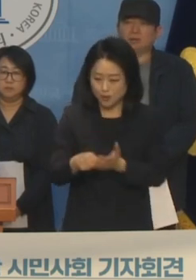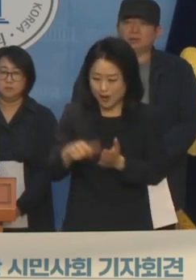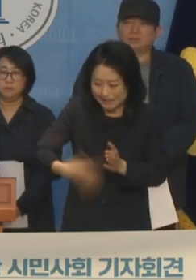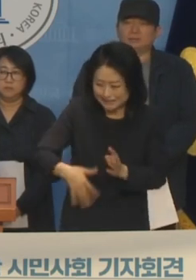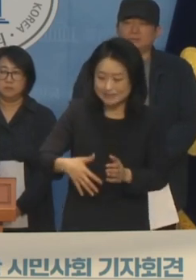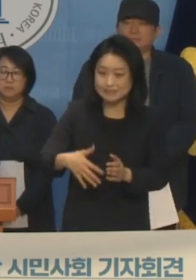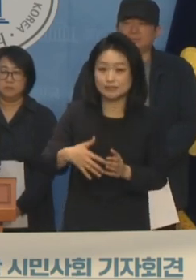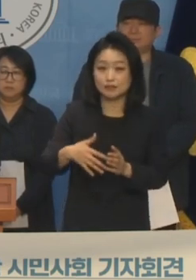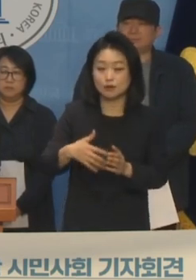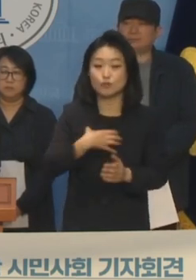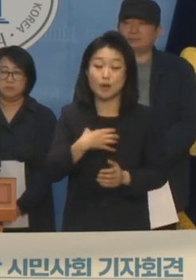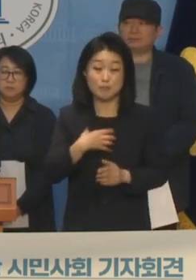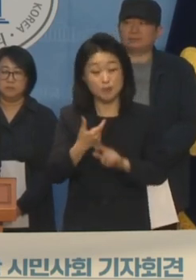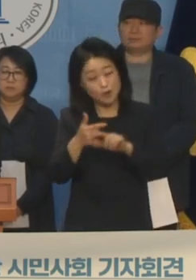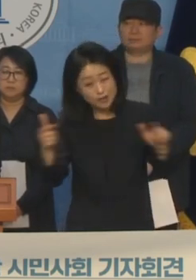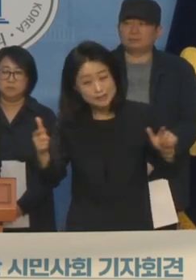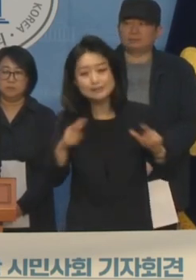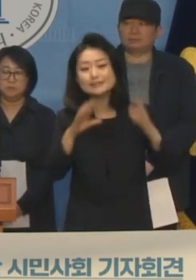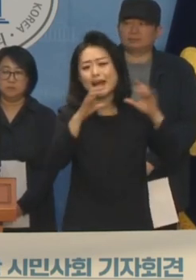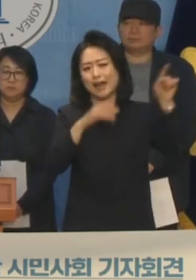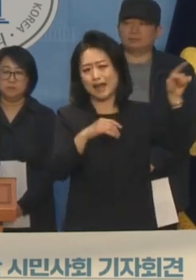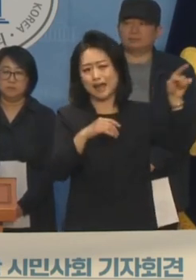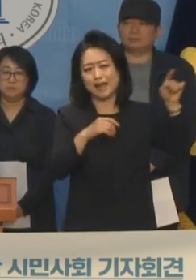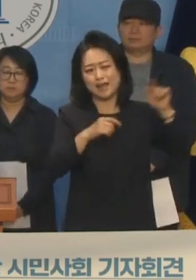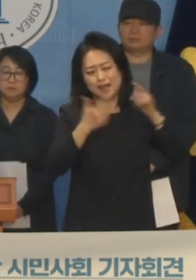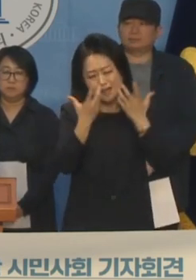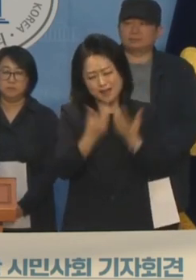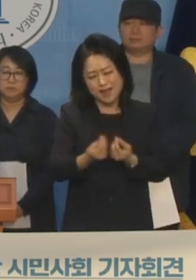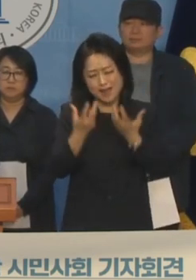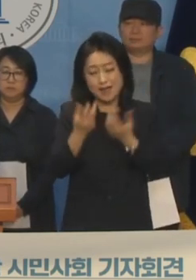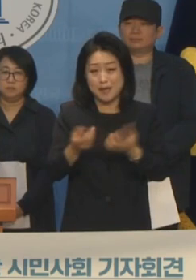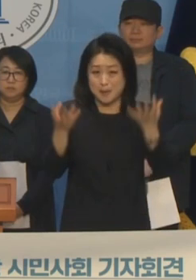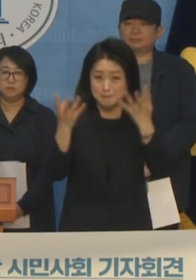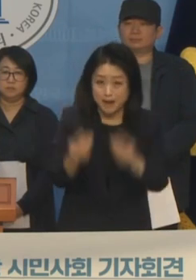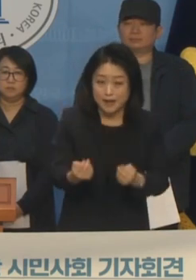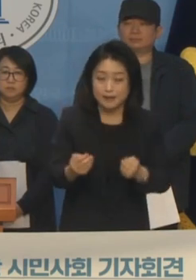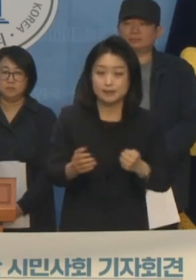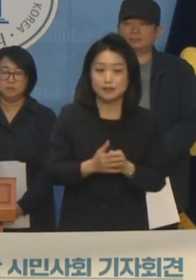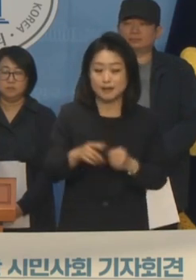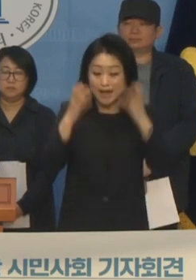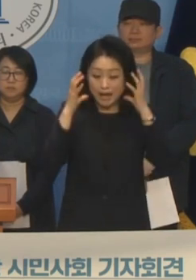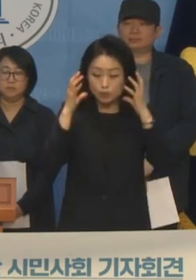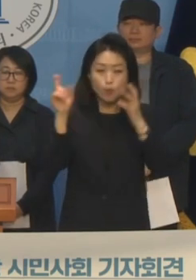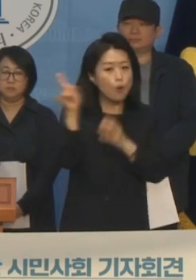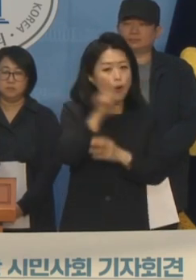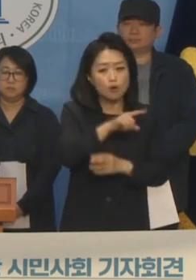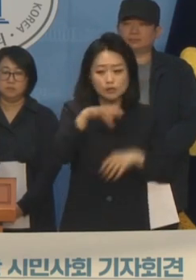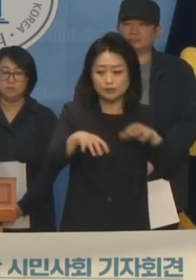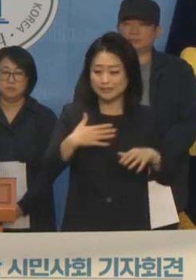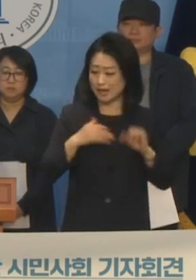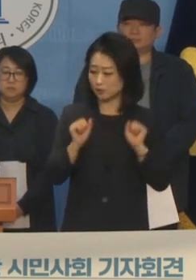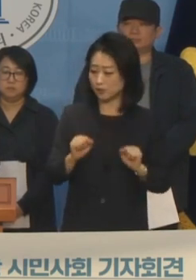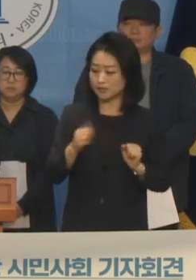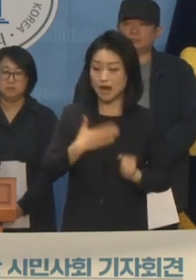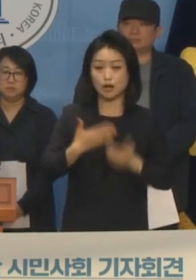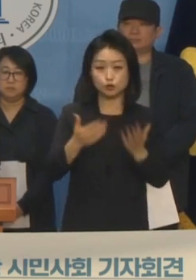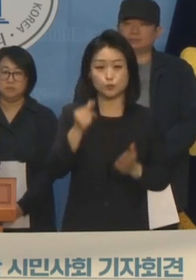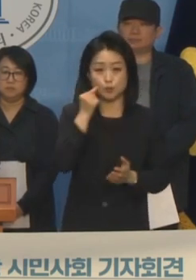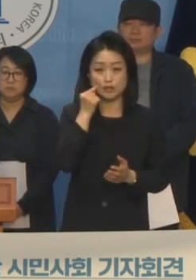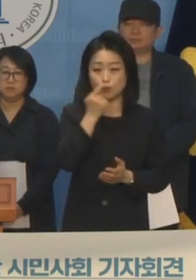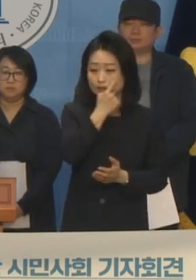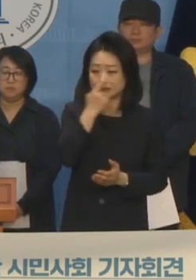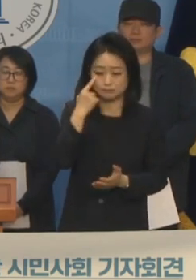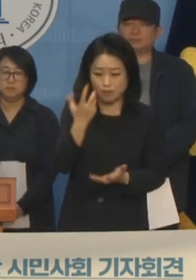미혼모의 자녀가 출생신고할 수 없는 국가의 경우 등 다양한 사례가 존재합니다. 이러한 아동은 어디에도 자신의 존재를 알리거나 증명받을